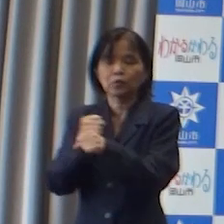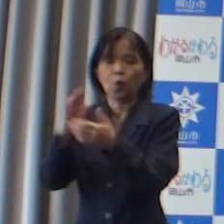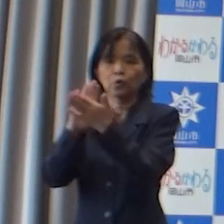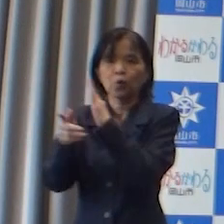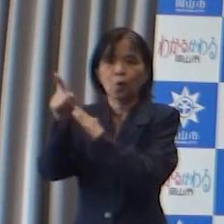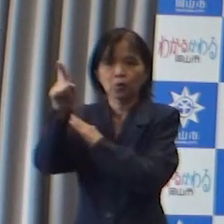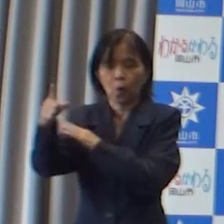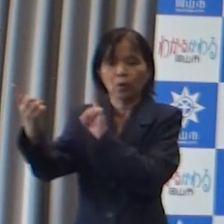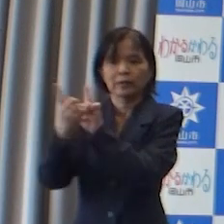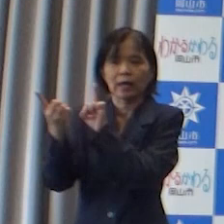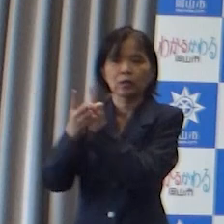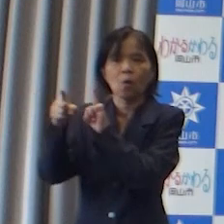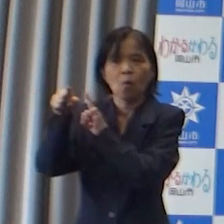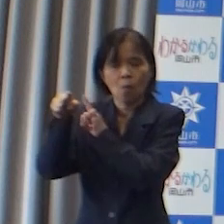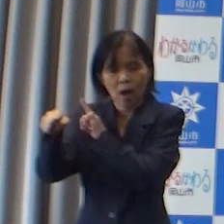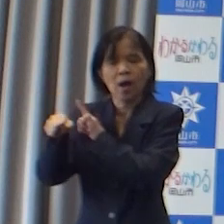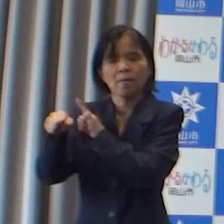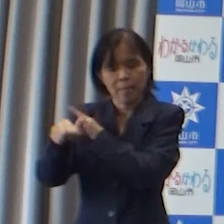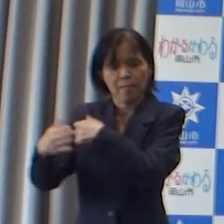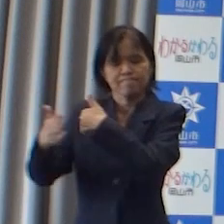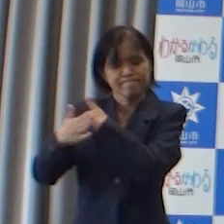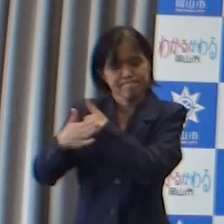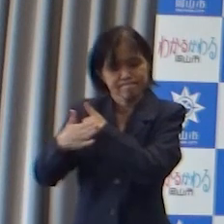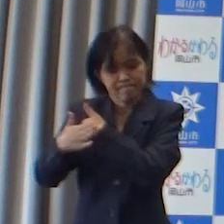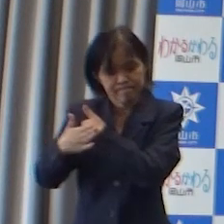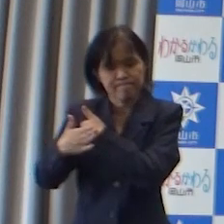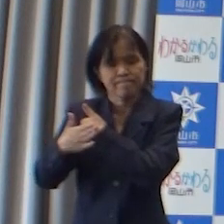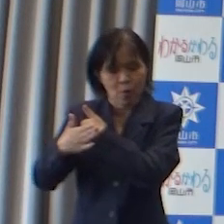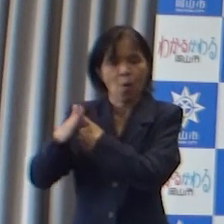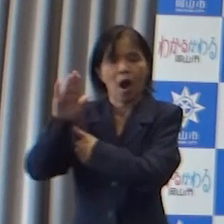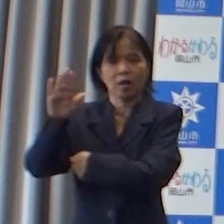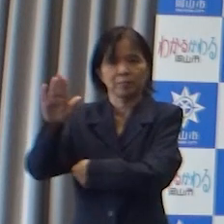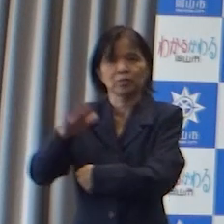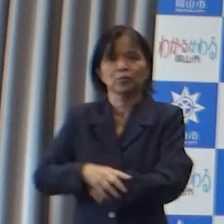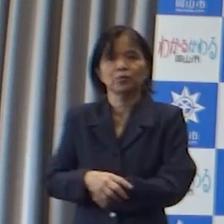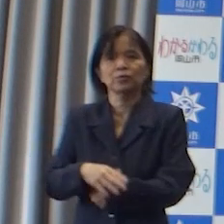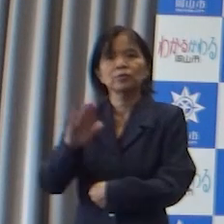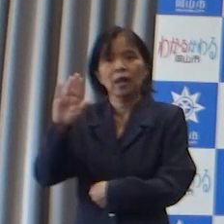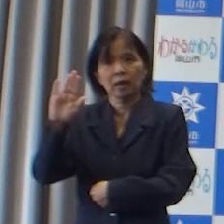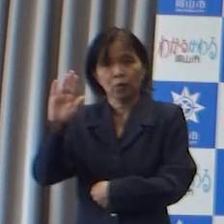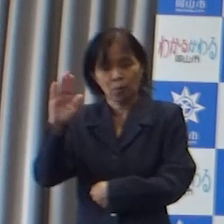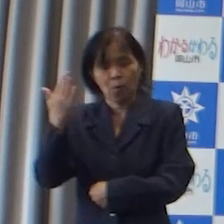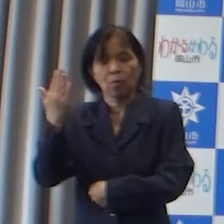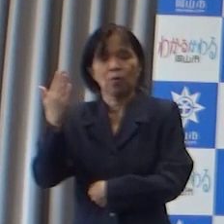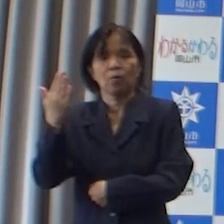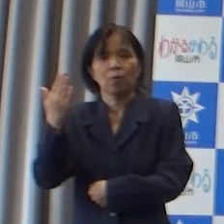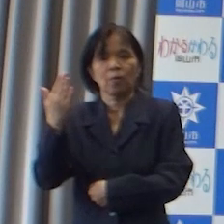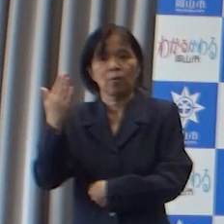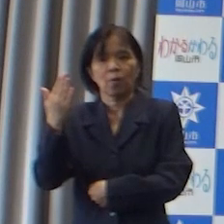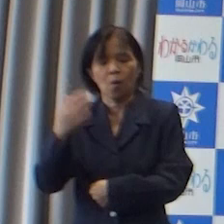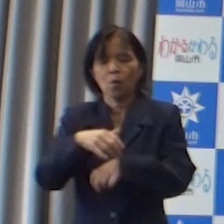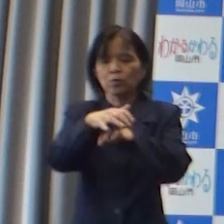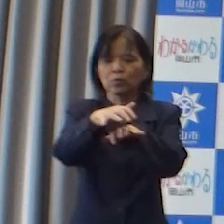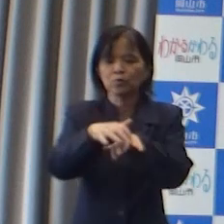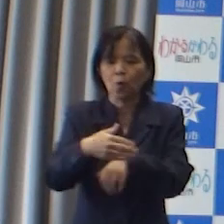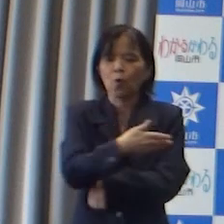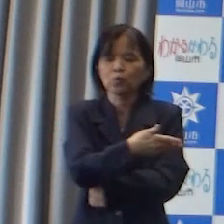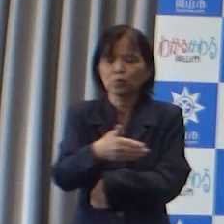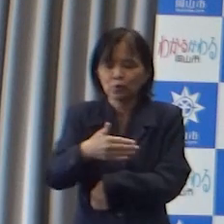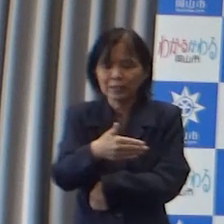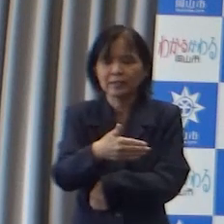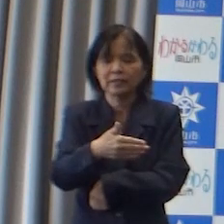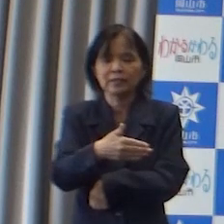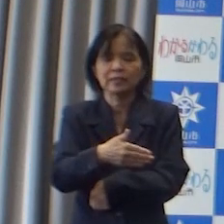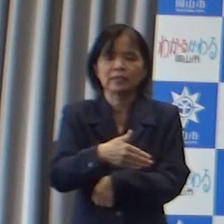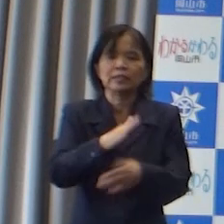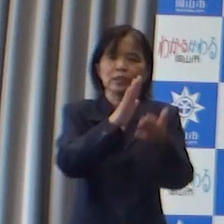自身は非常に有効的なものでありました。しかしながら 農水省、そして国土